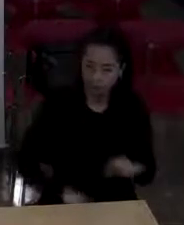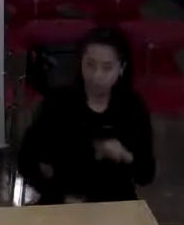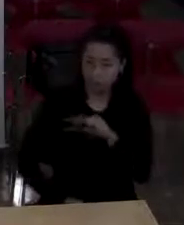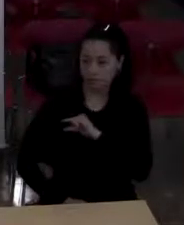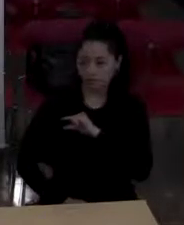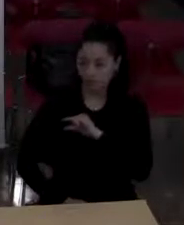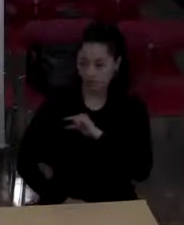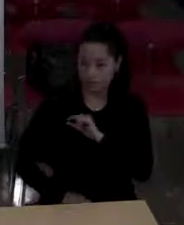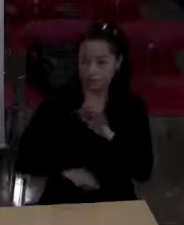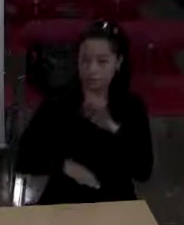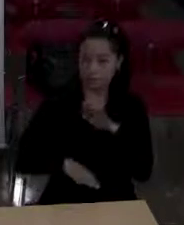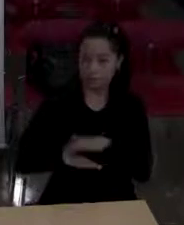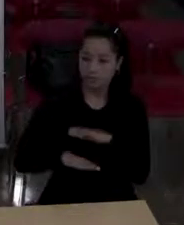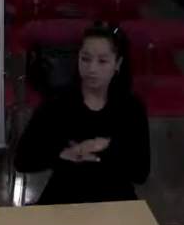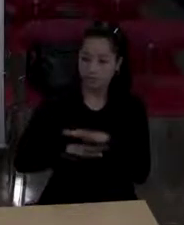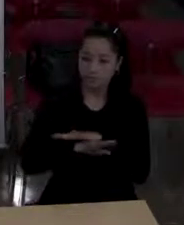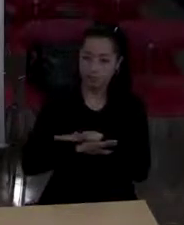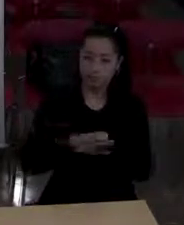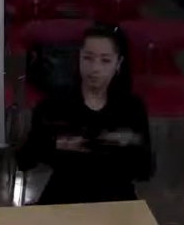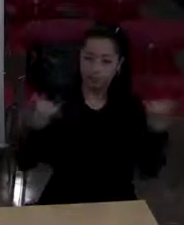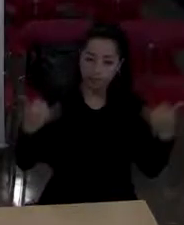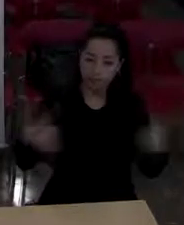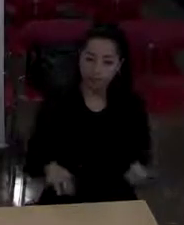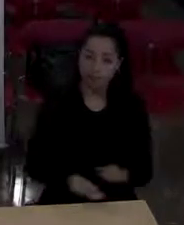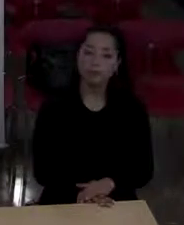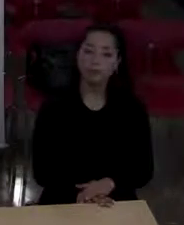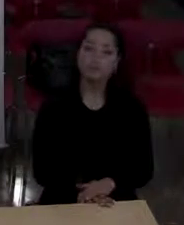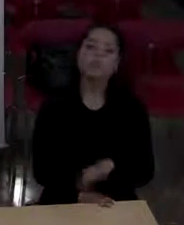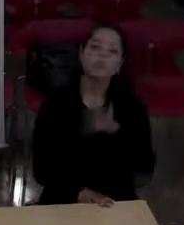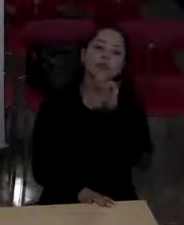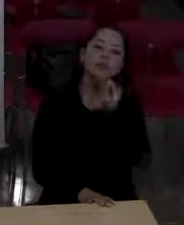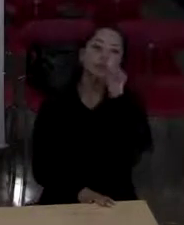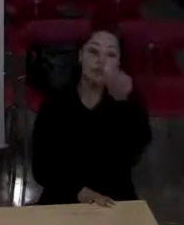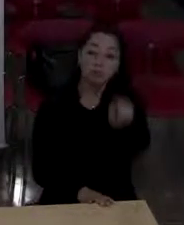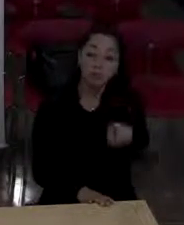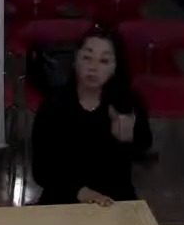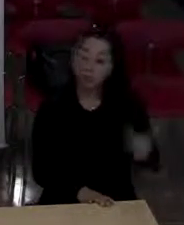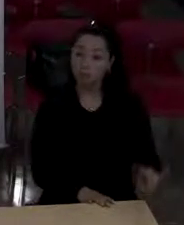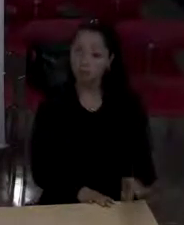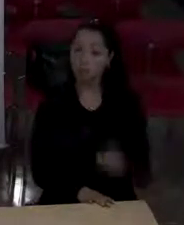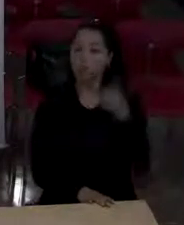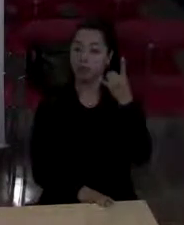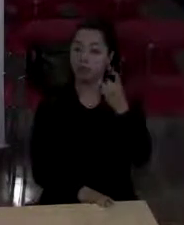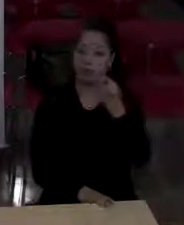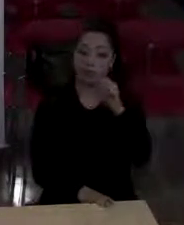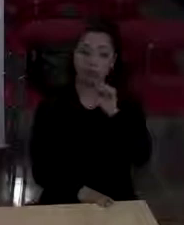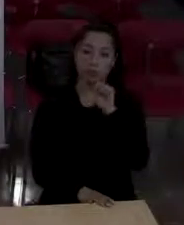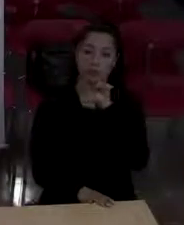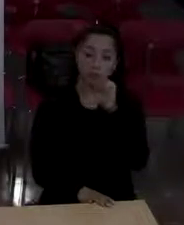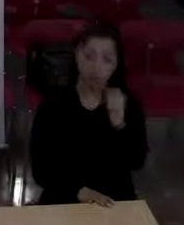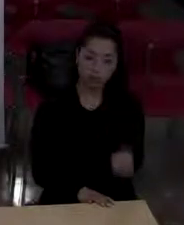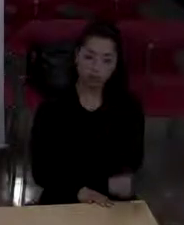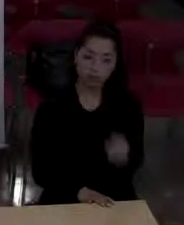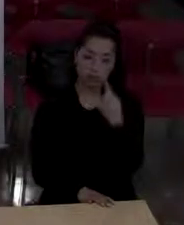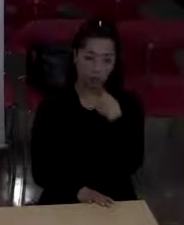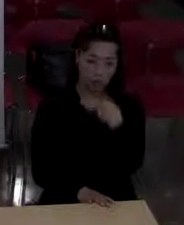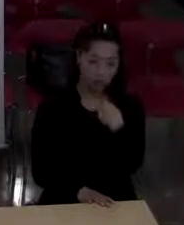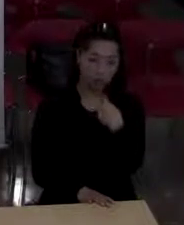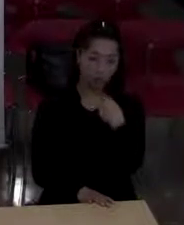Procedemos si de pronto alguna regional tiene alguna pregunta, con mucho gusto pues para resolver.